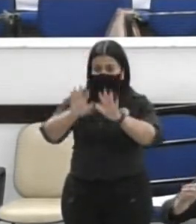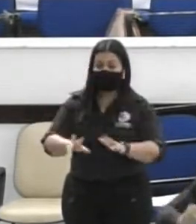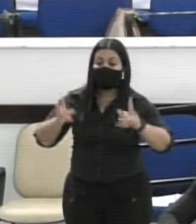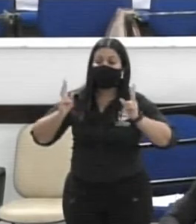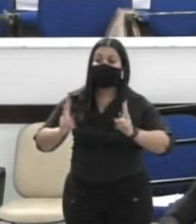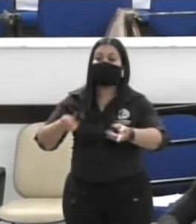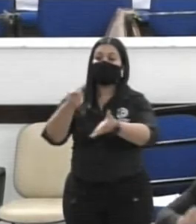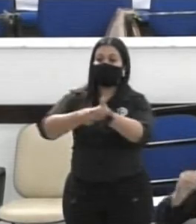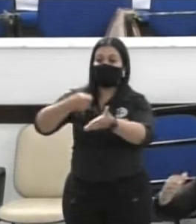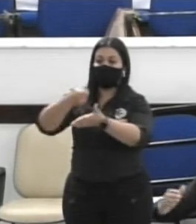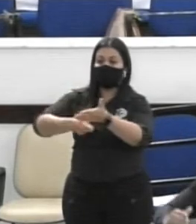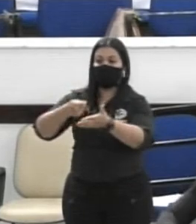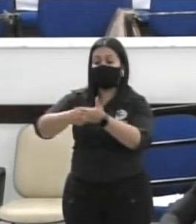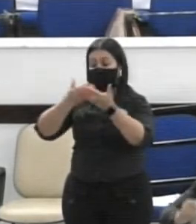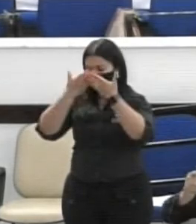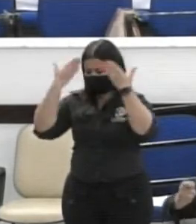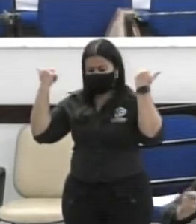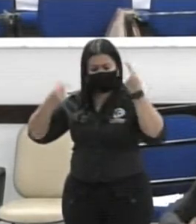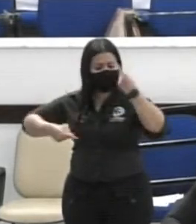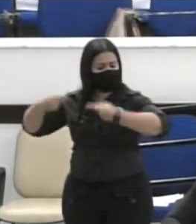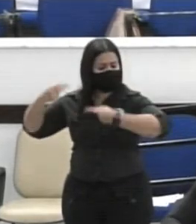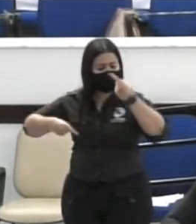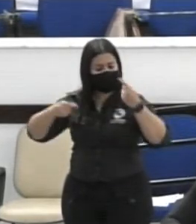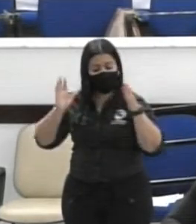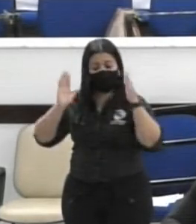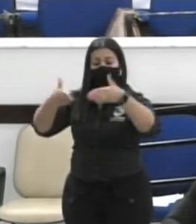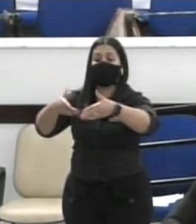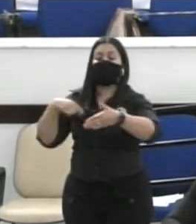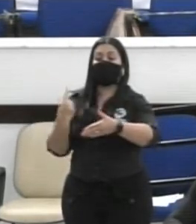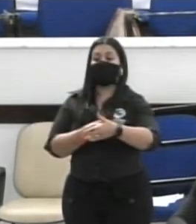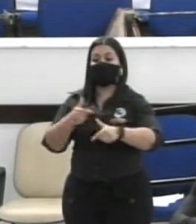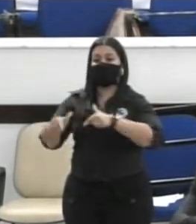luta. Esquece a politicagem e vamos focar no nosso trabalho.